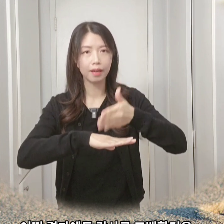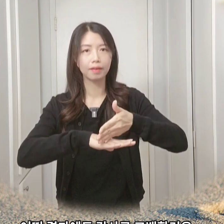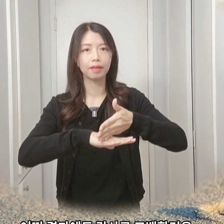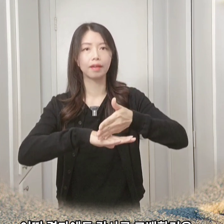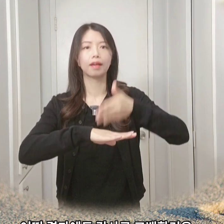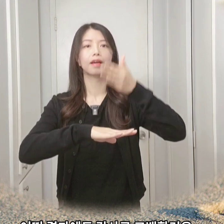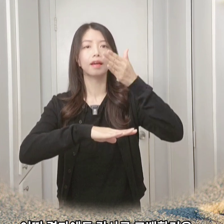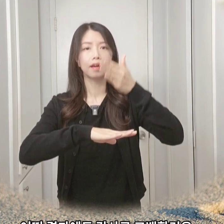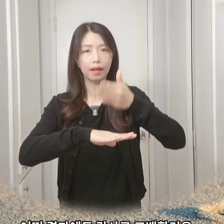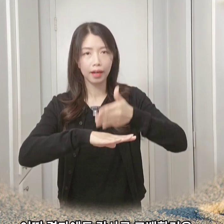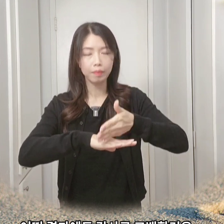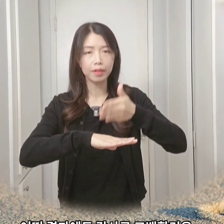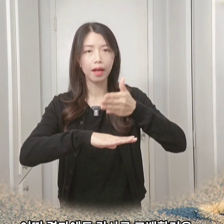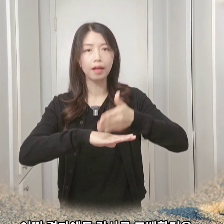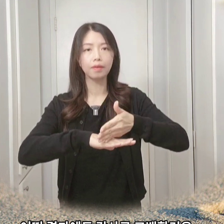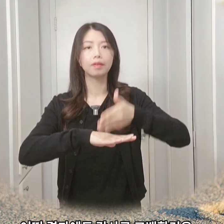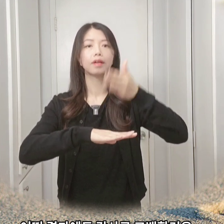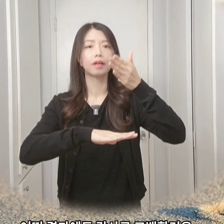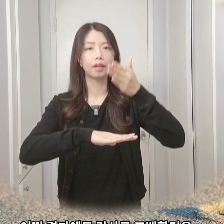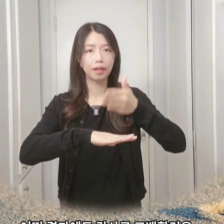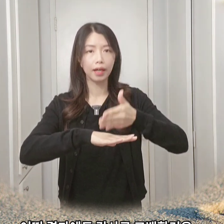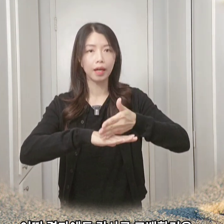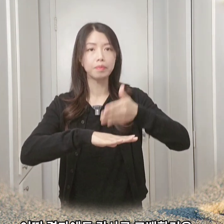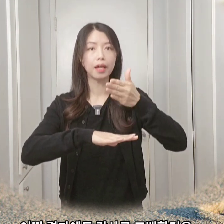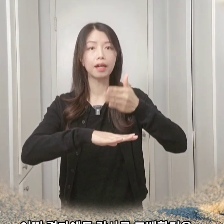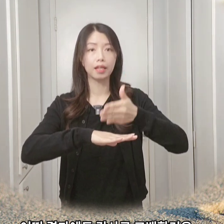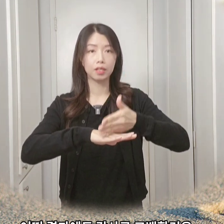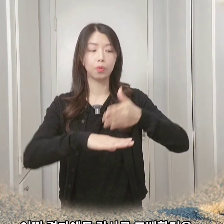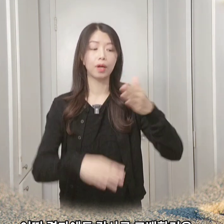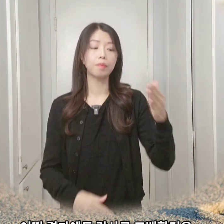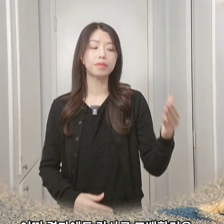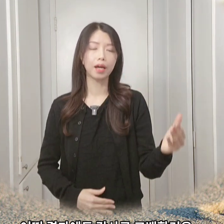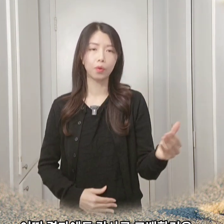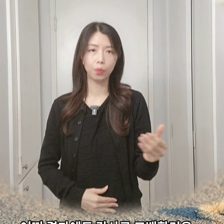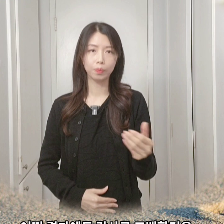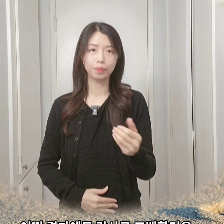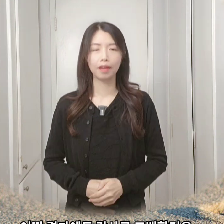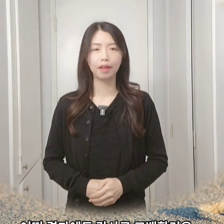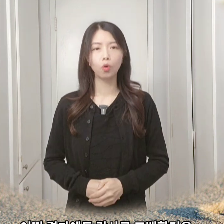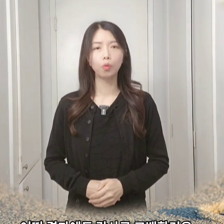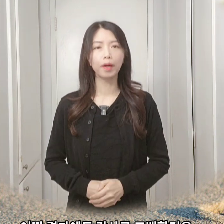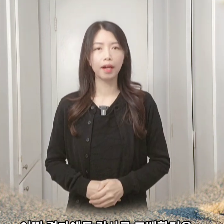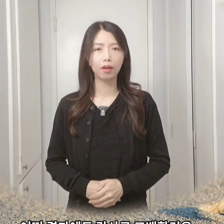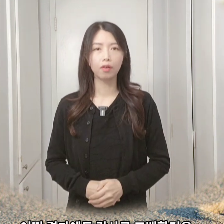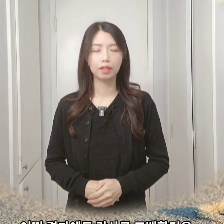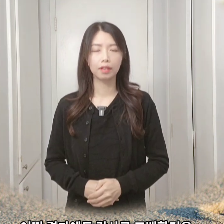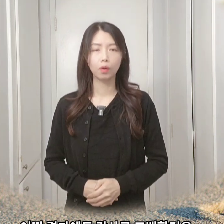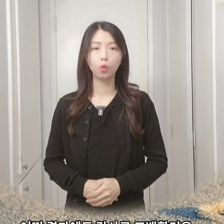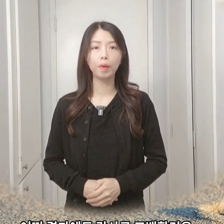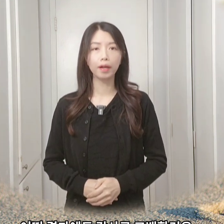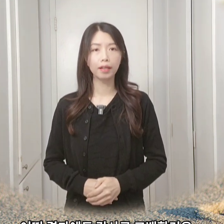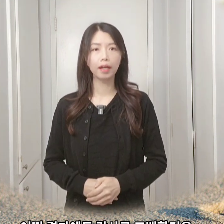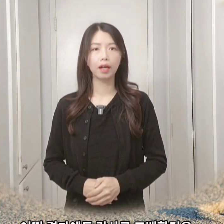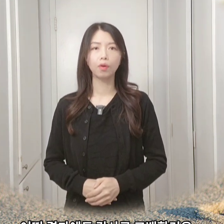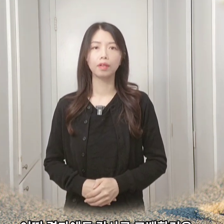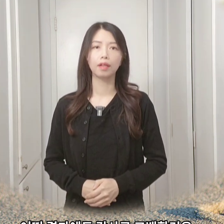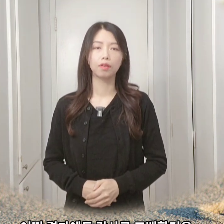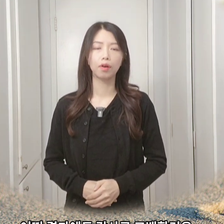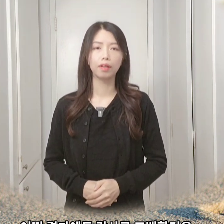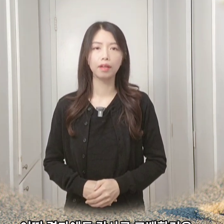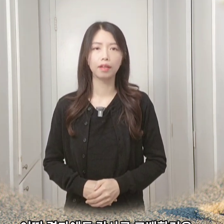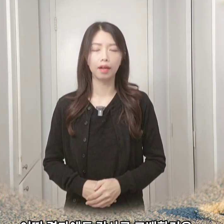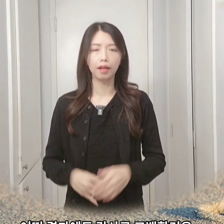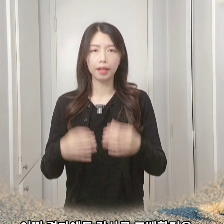감사. 감사. 감사를 가지고 감사로. 고백할 것은 고백하다라고 한